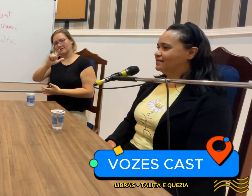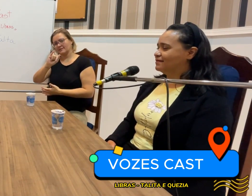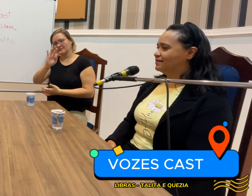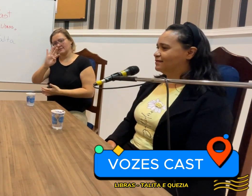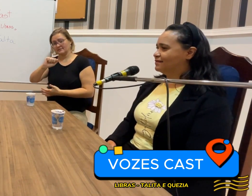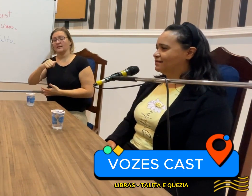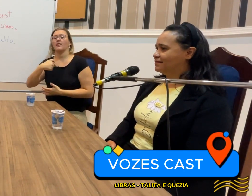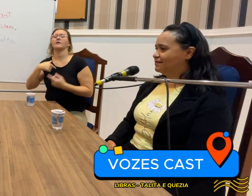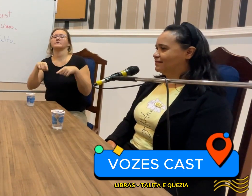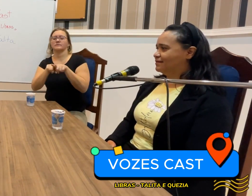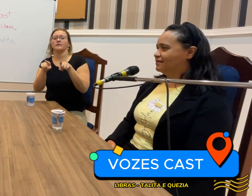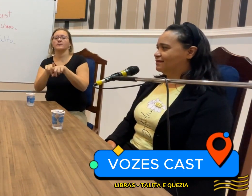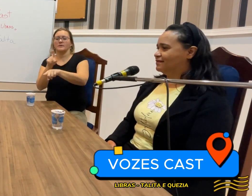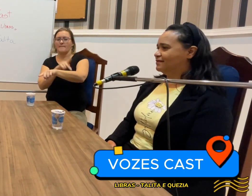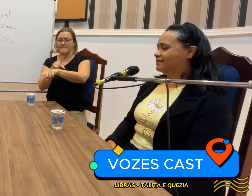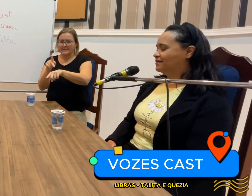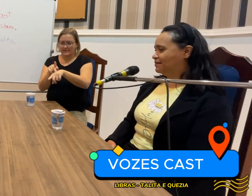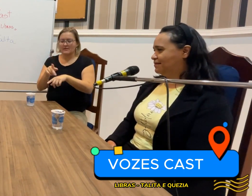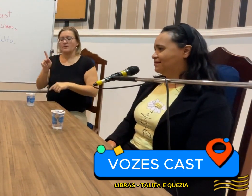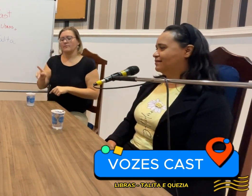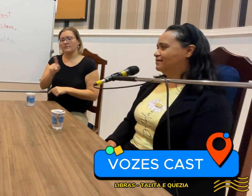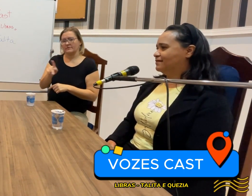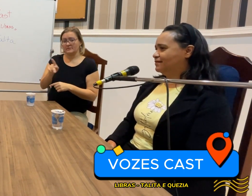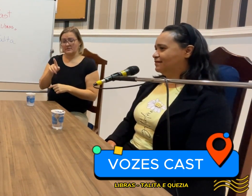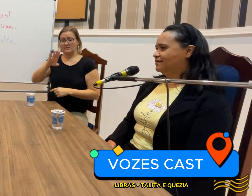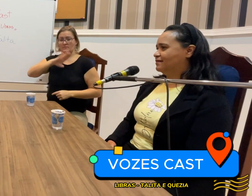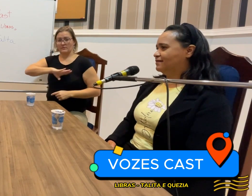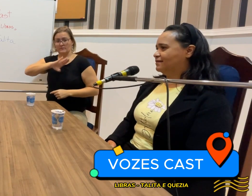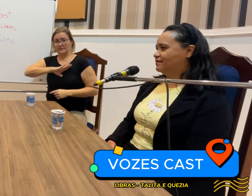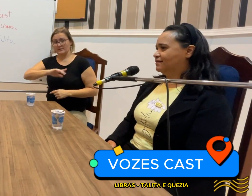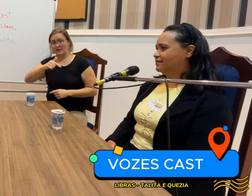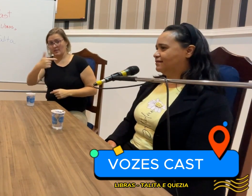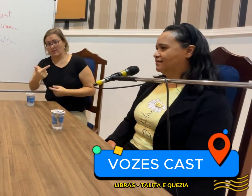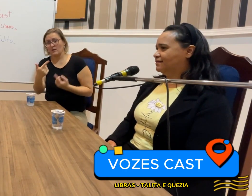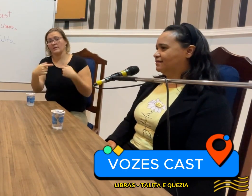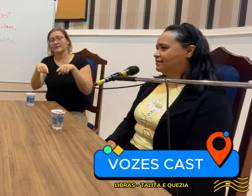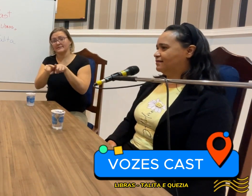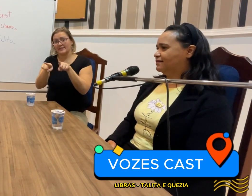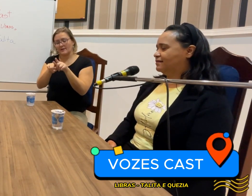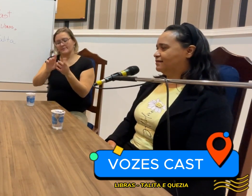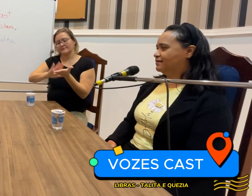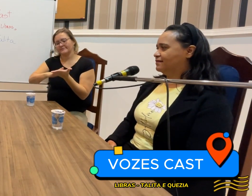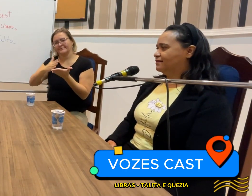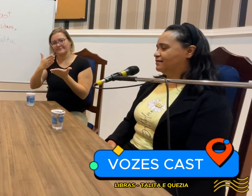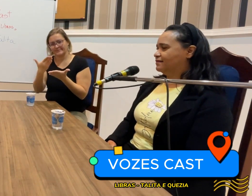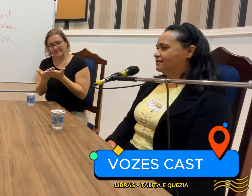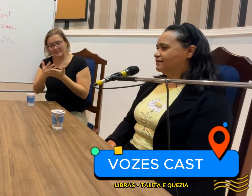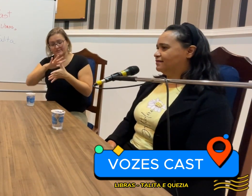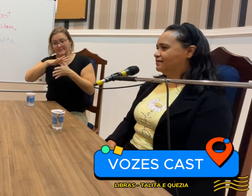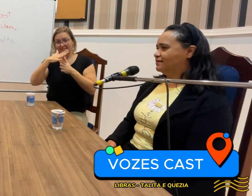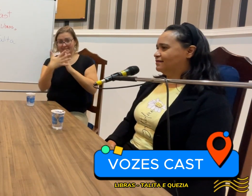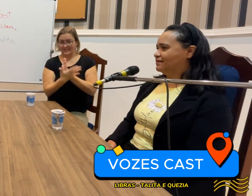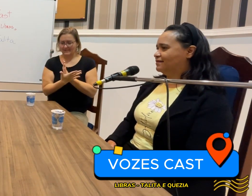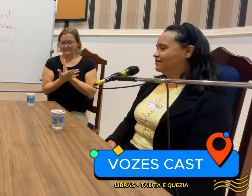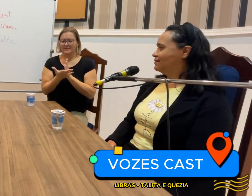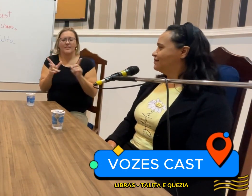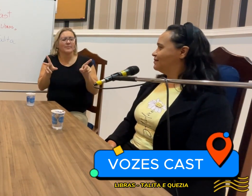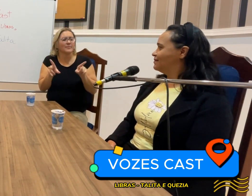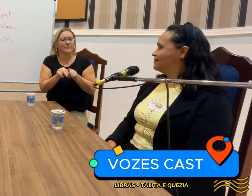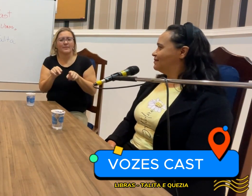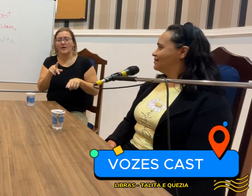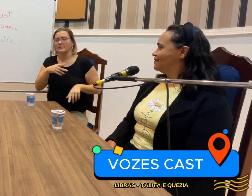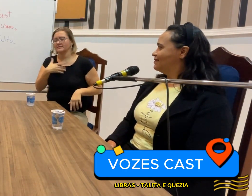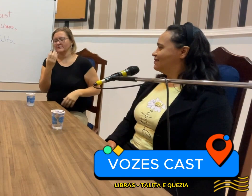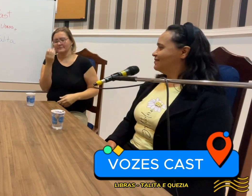é pedagoga, professora de língua portuguesa e intérprete de Libras. Olha que honra nós